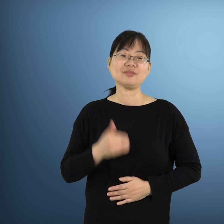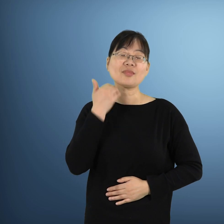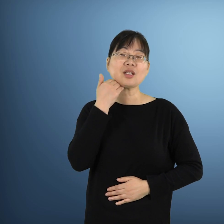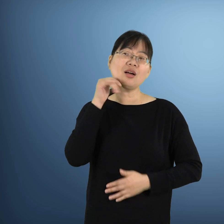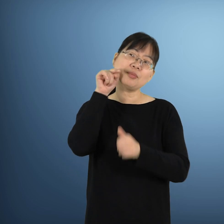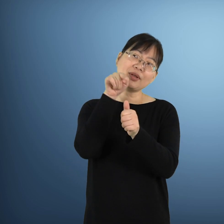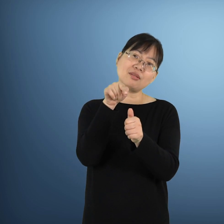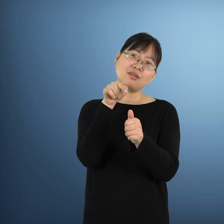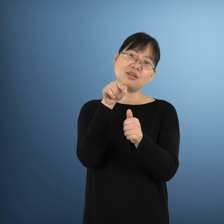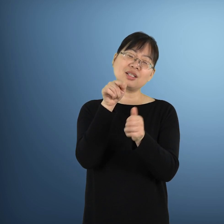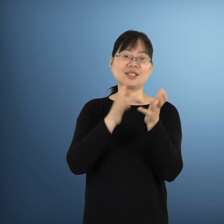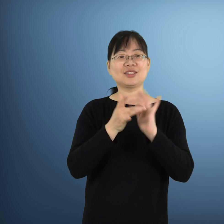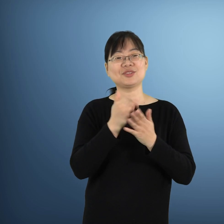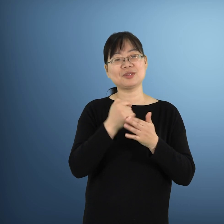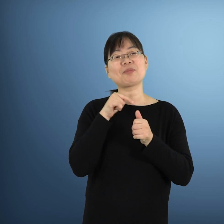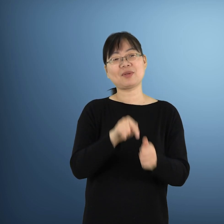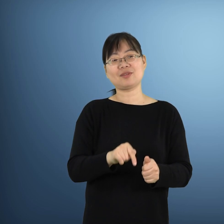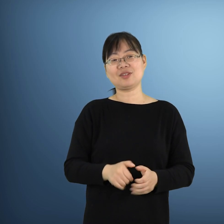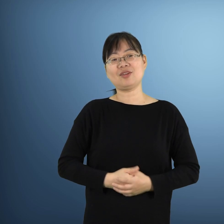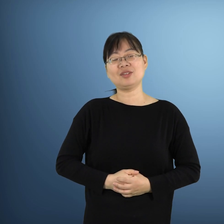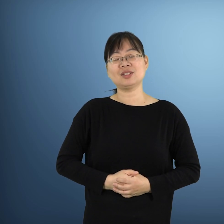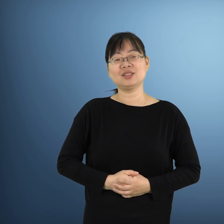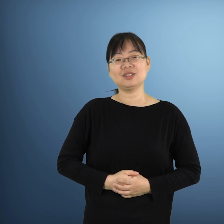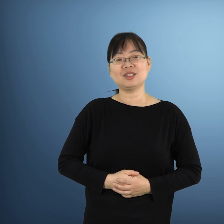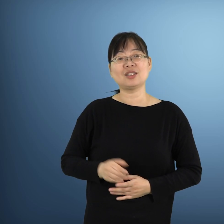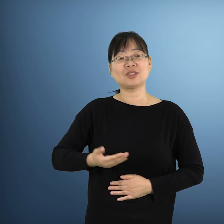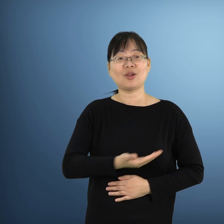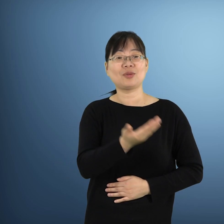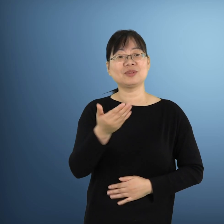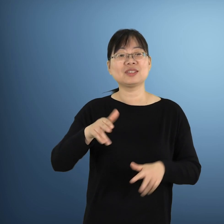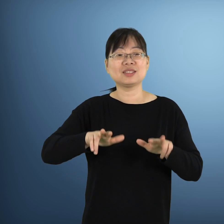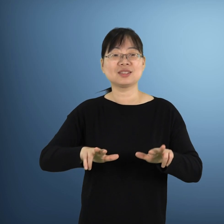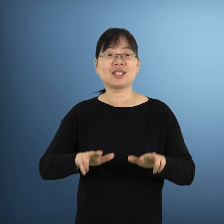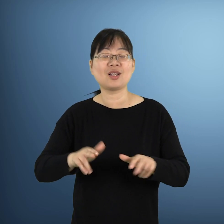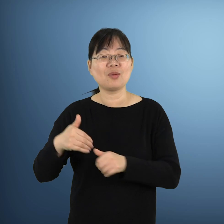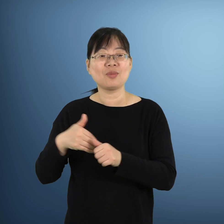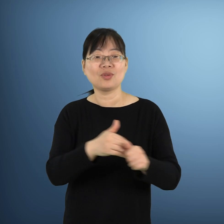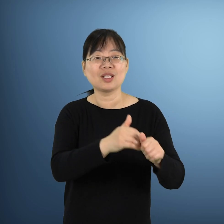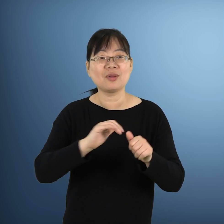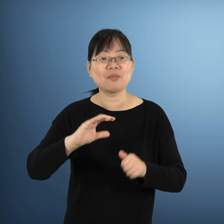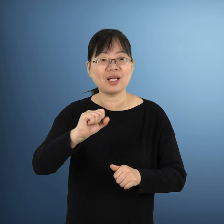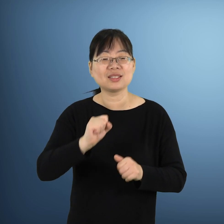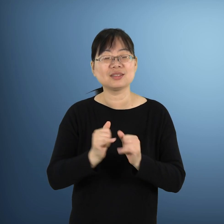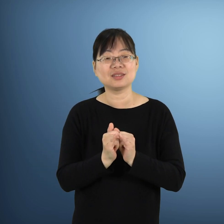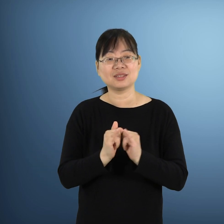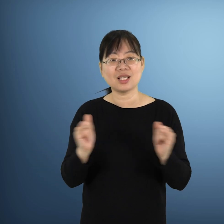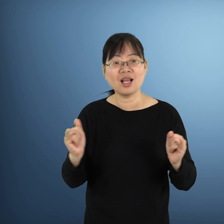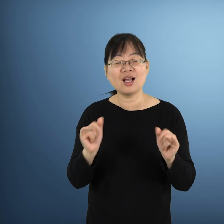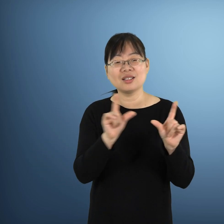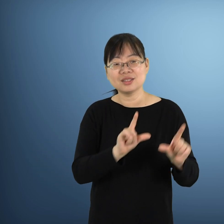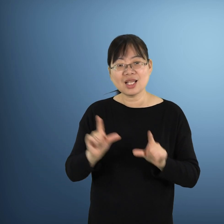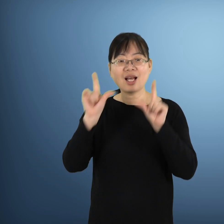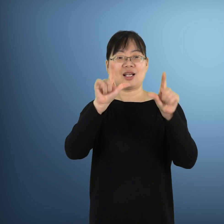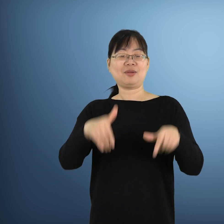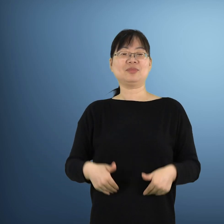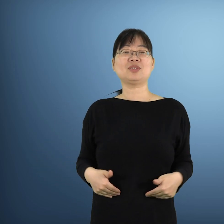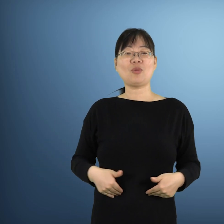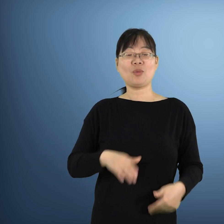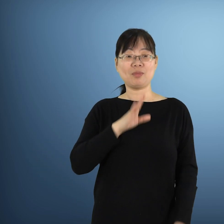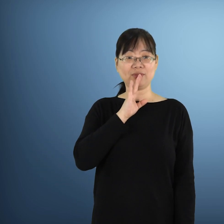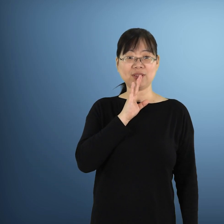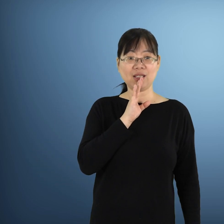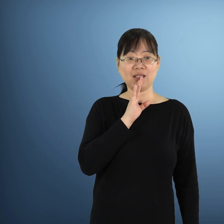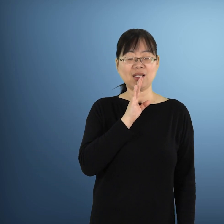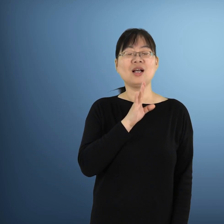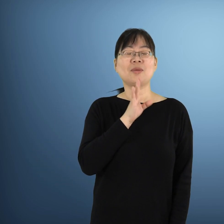누구의 명령이에요? 예수님의 명령이에요. 그러니까 여러분들은 이제 보내어짐을 받은 자로 살아야 됩니다.